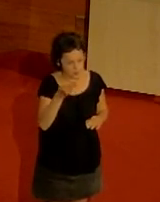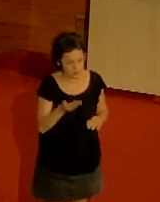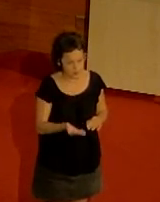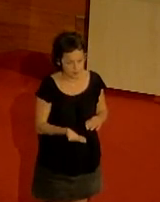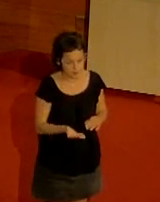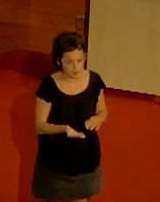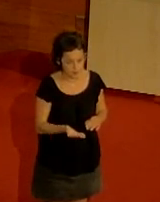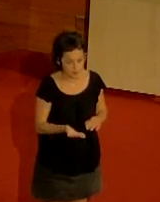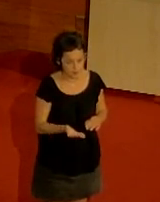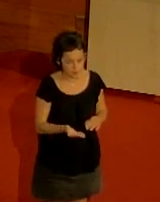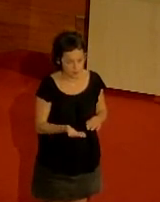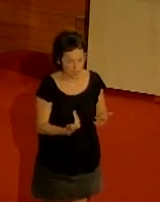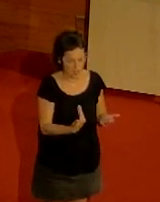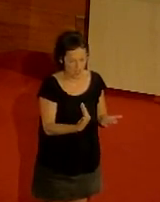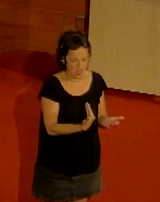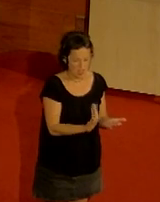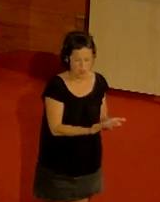no demostrar, sino...